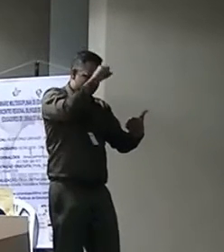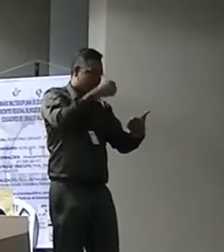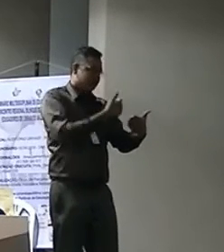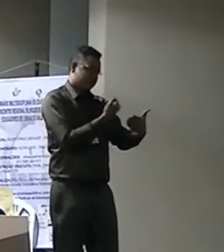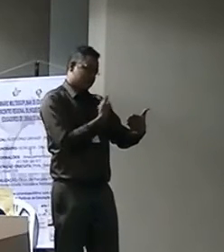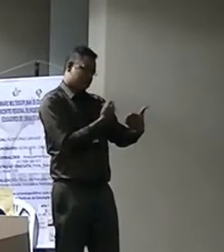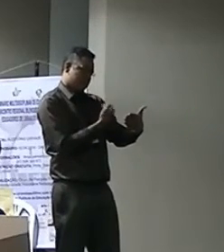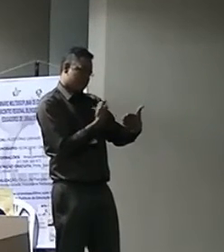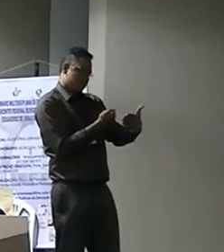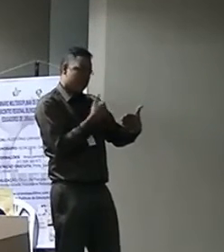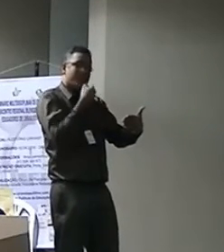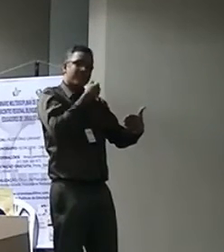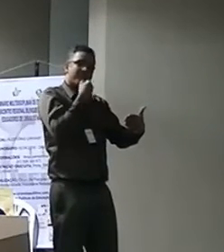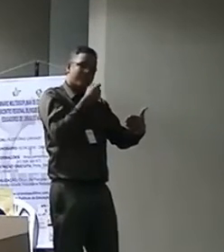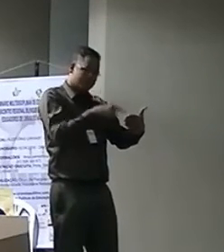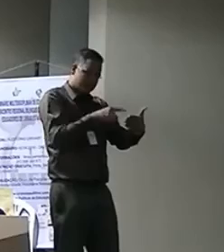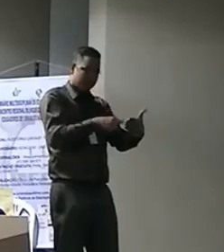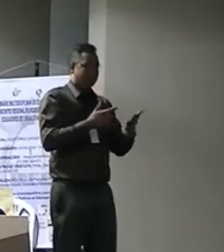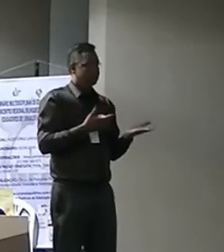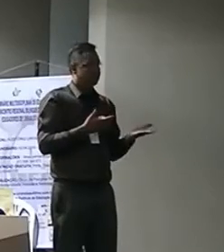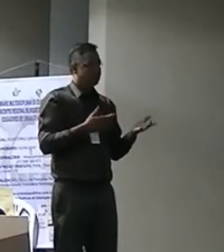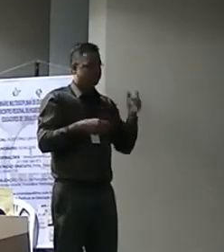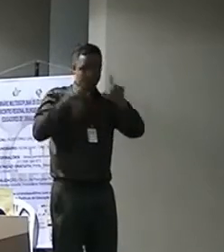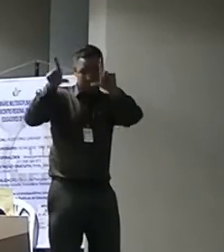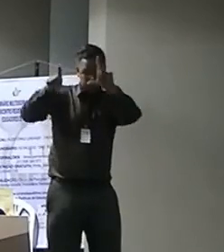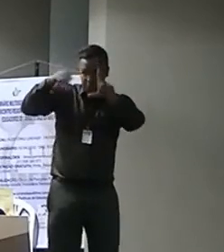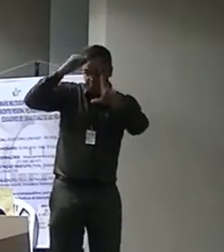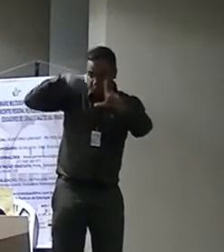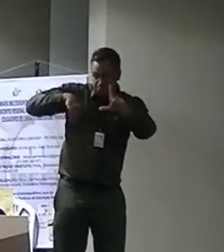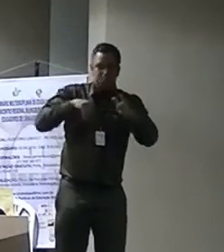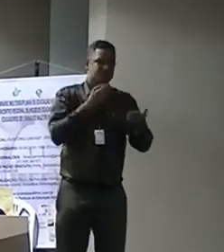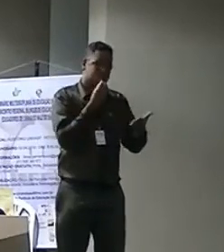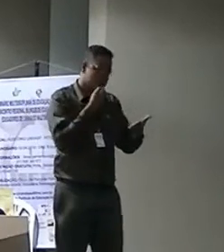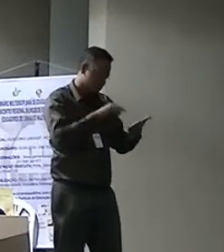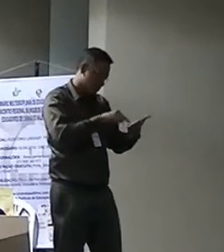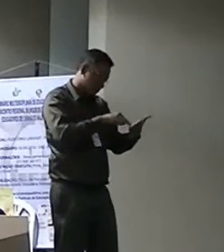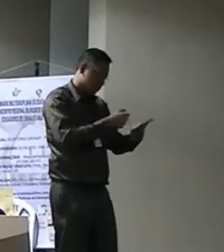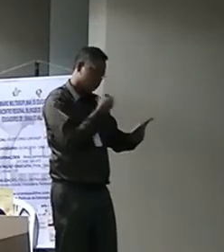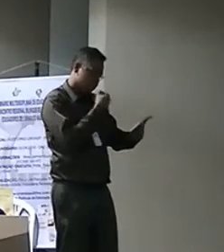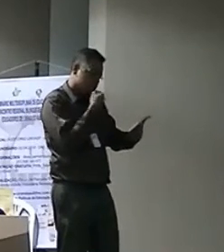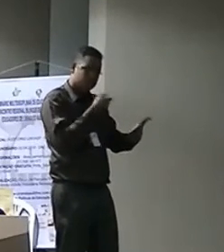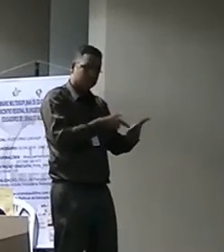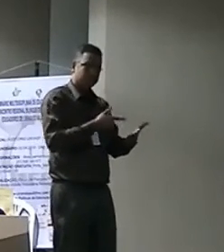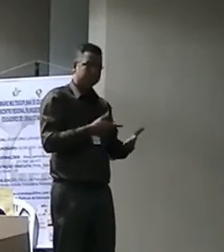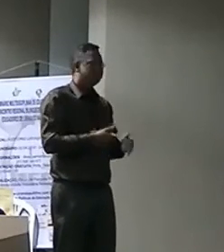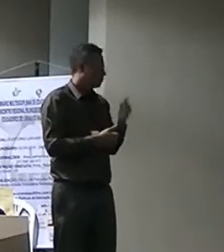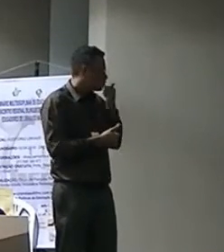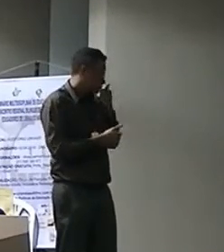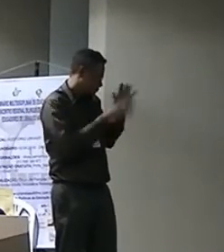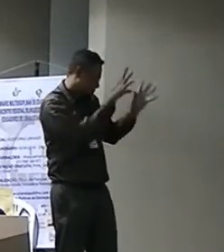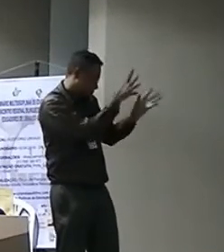formas de você estar sendo informado, ser comunicado. Já estou concluindo.